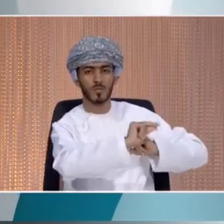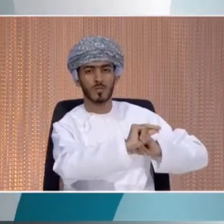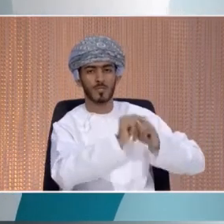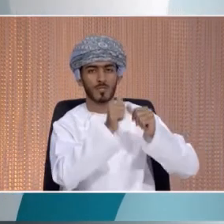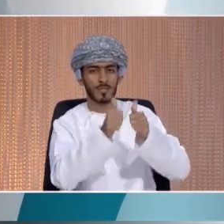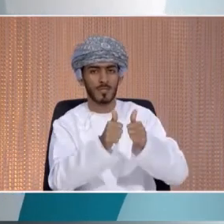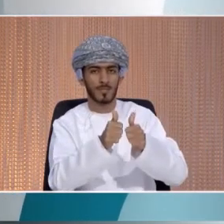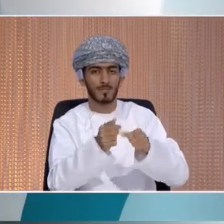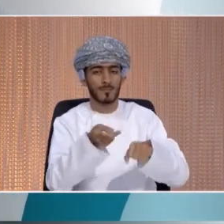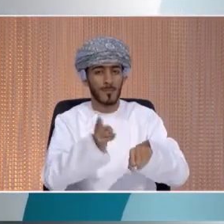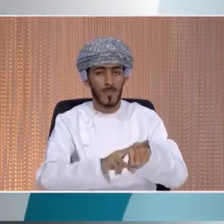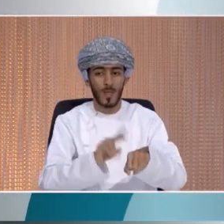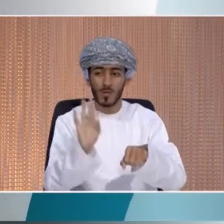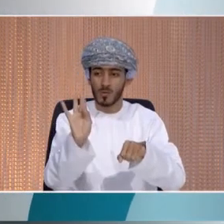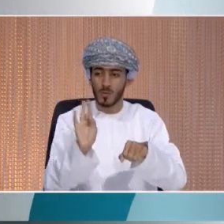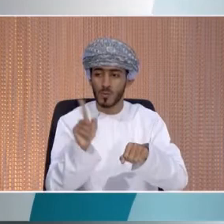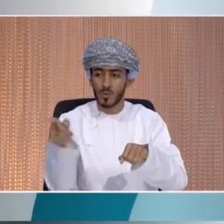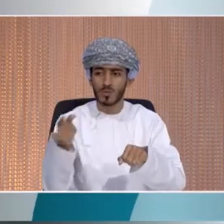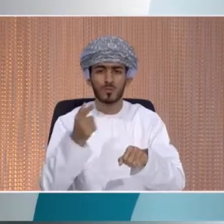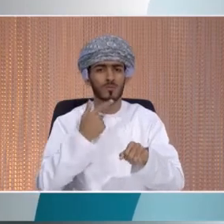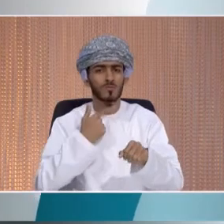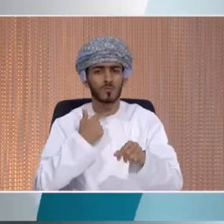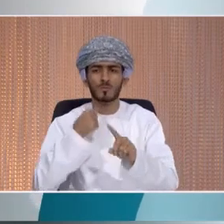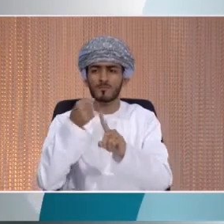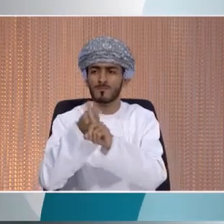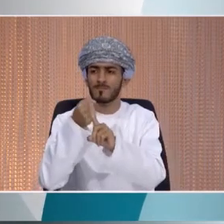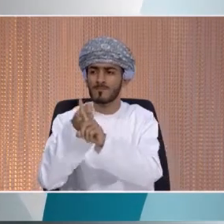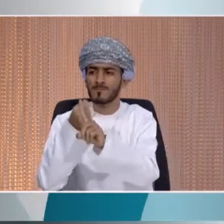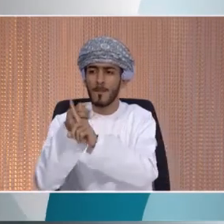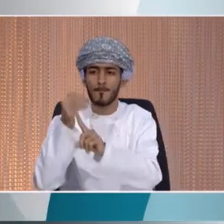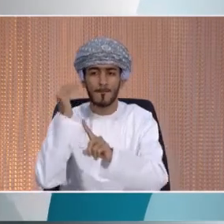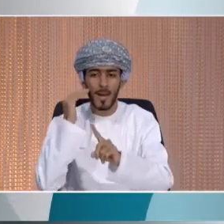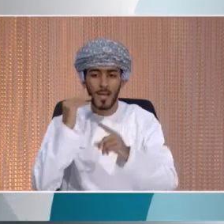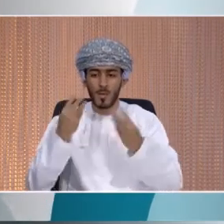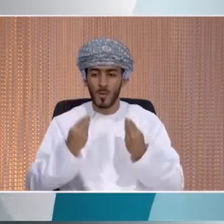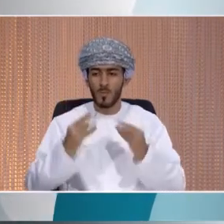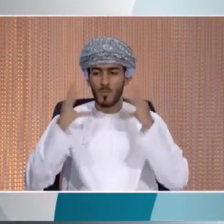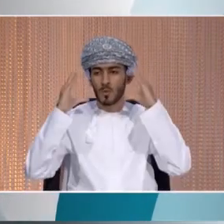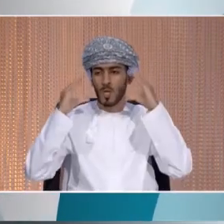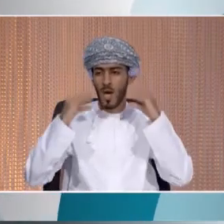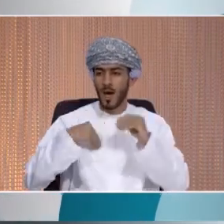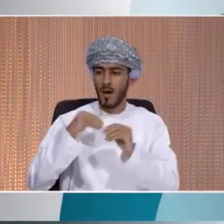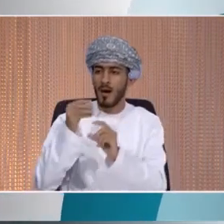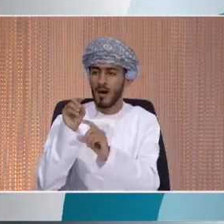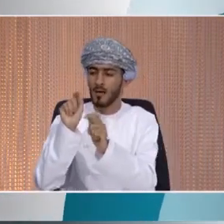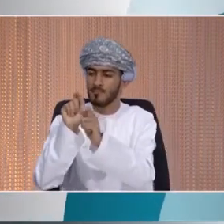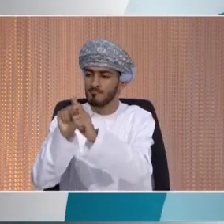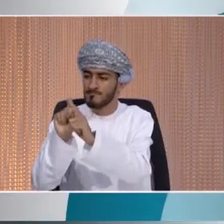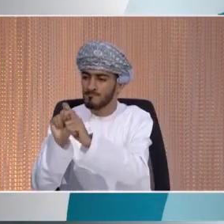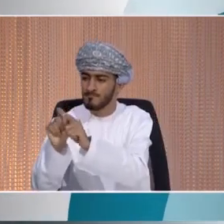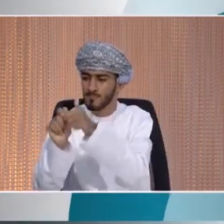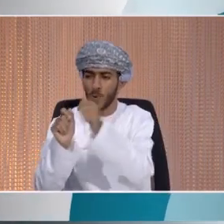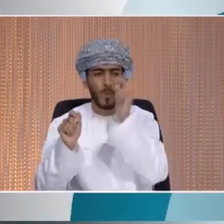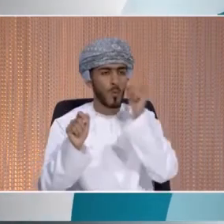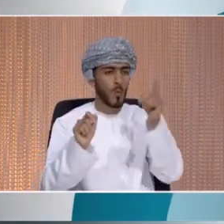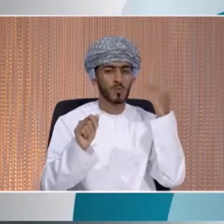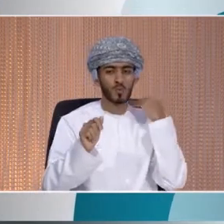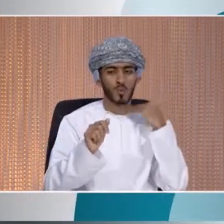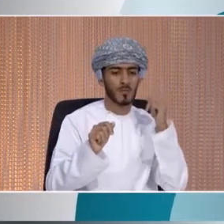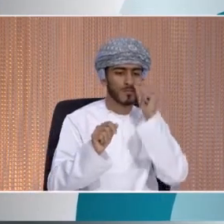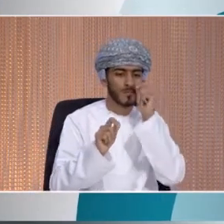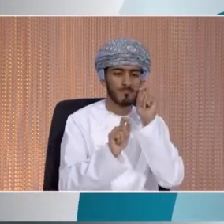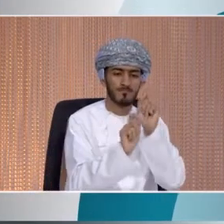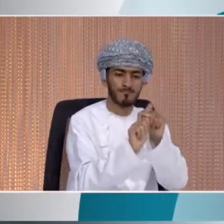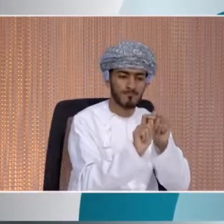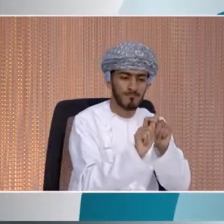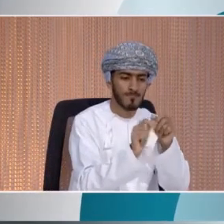هو وزوجته، الزوجة تسعى لتثقيف النساء الصم، وهو أيضا يسعى لتثقيف ولدعم مع